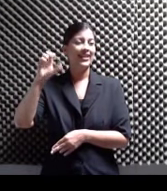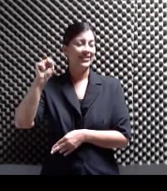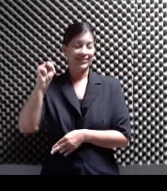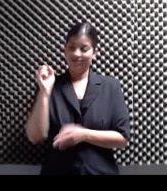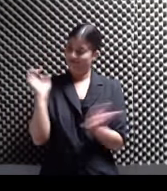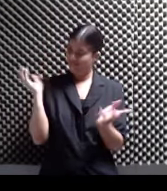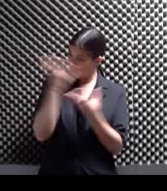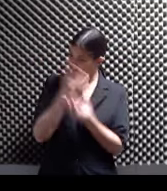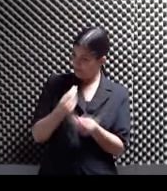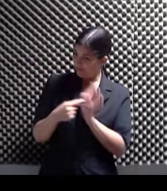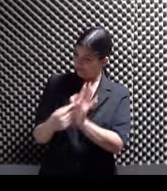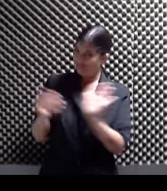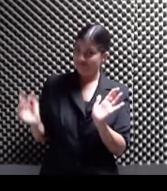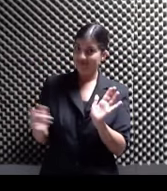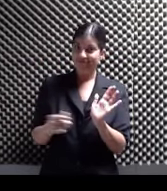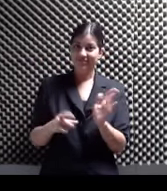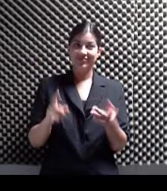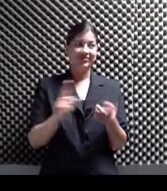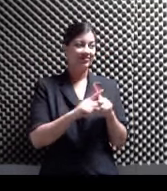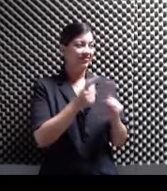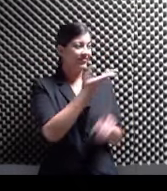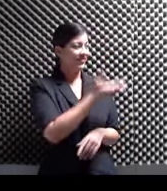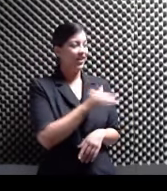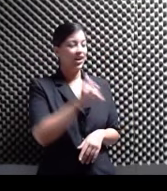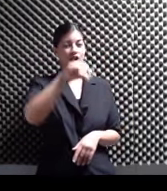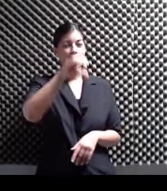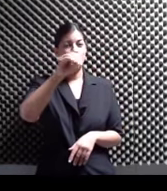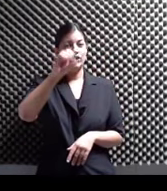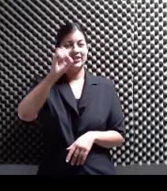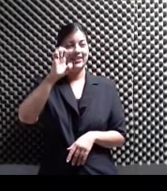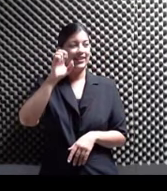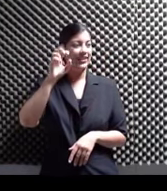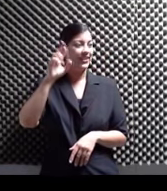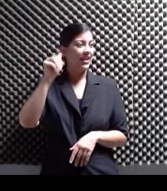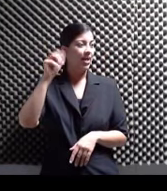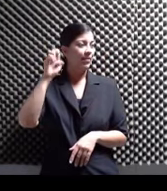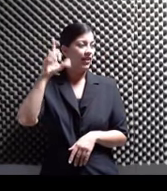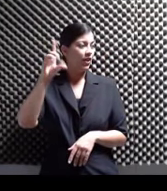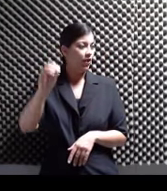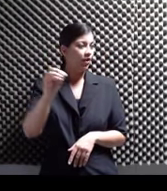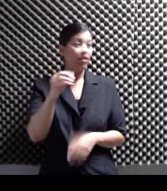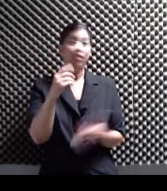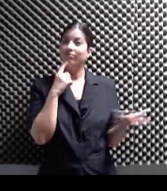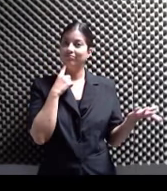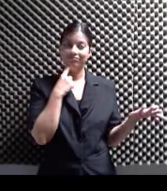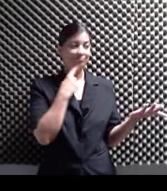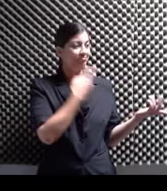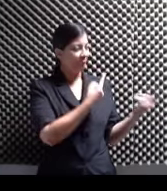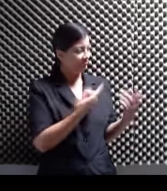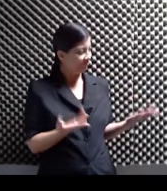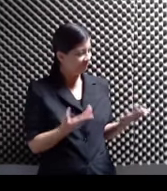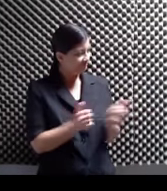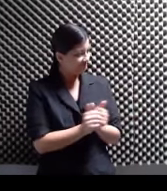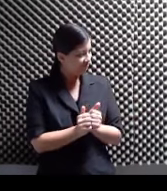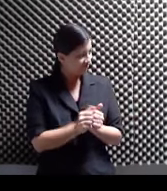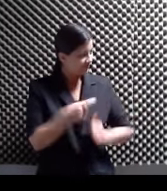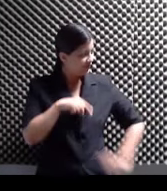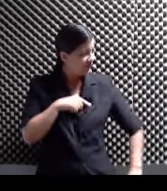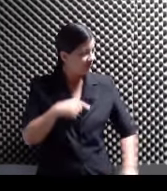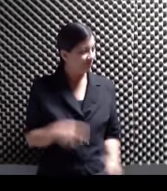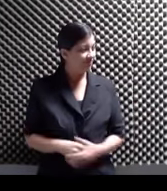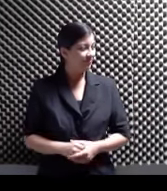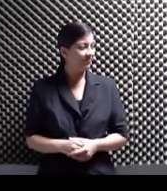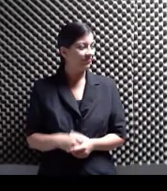Mira, Esquelar es de nuestro amiguito, mira aquí, José Ravelo. ¿Qué coincidencia que está aquí con nosotros. Mira. Pero habla ahí, sí. En